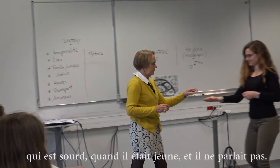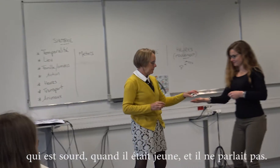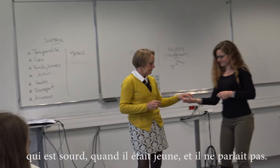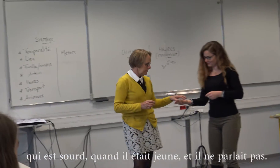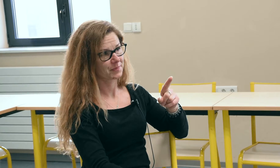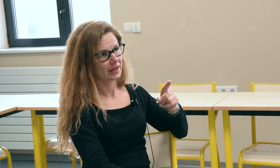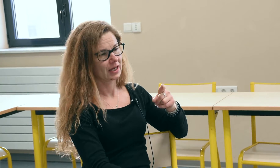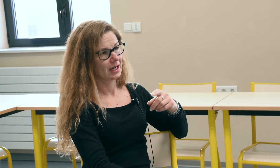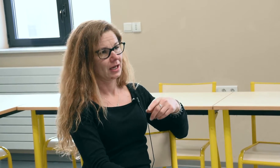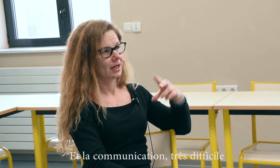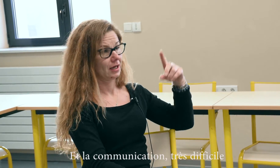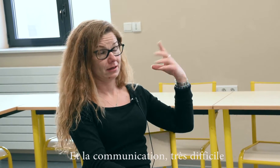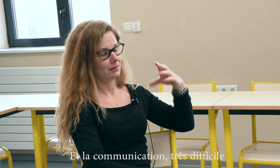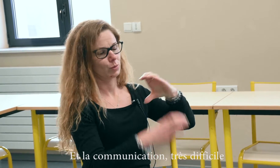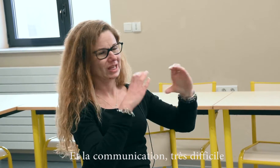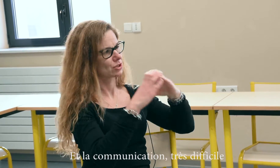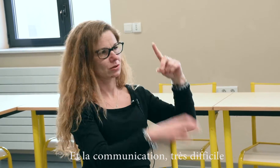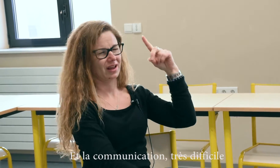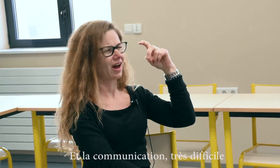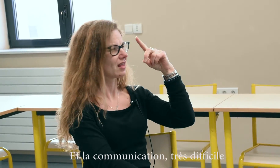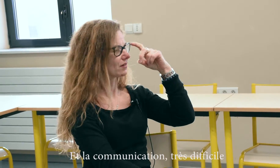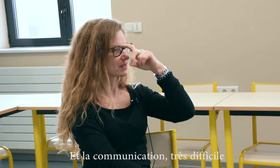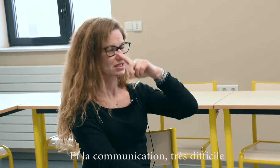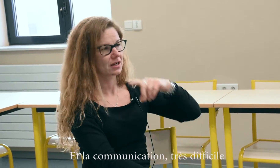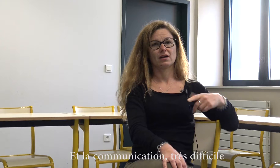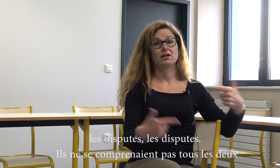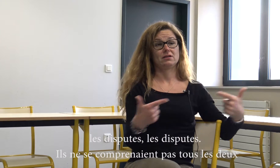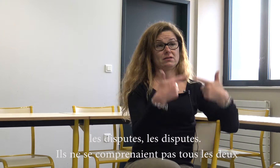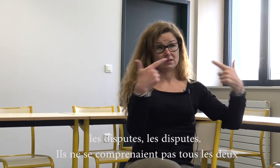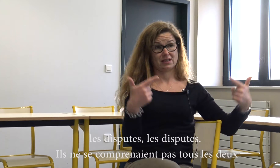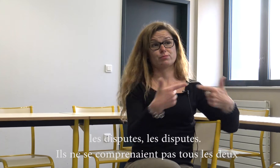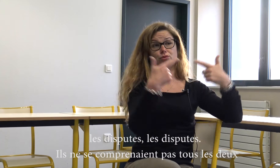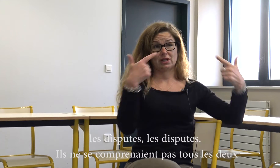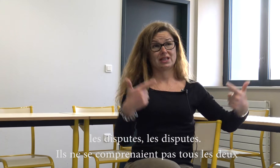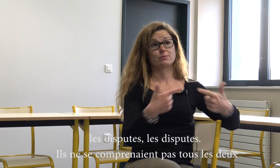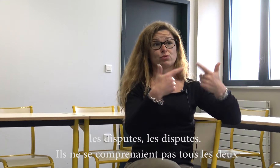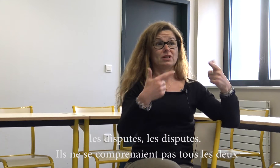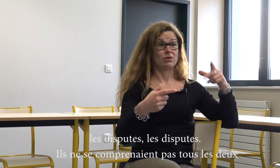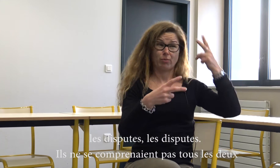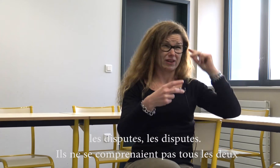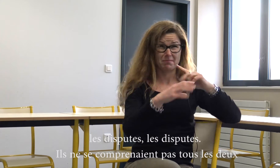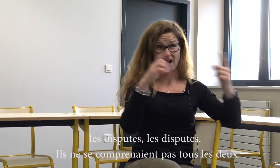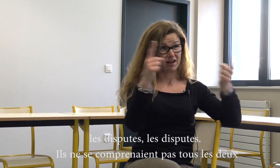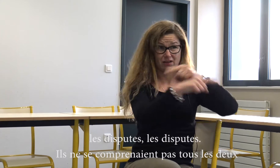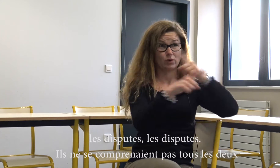parlait pas. Et la communication est très difficile. Les disputes, ne comprenaient pas tous les